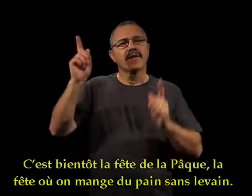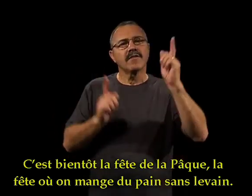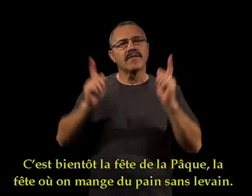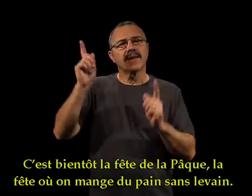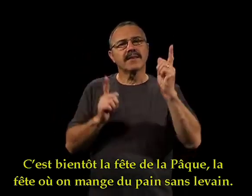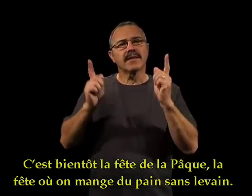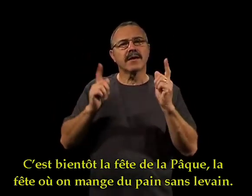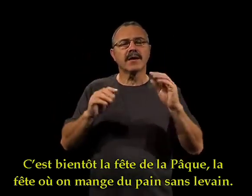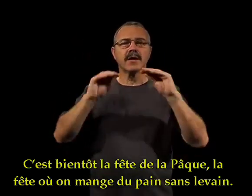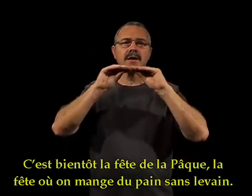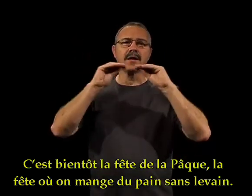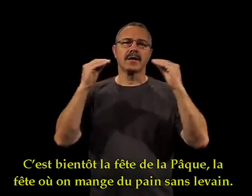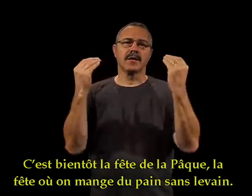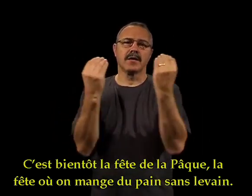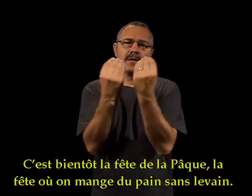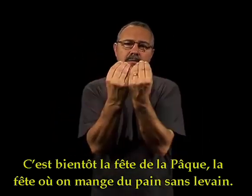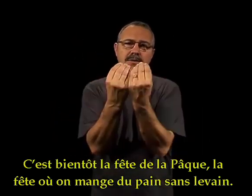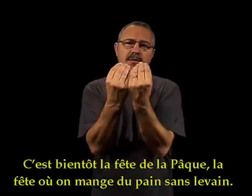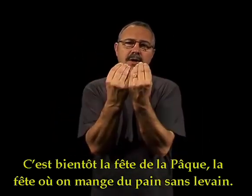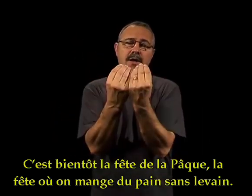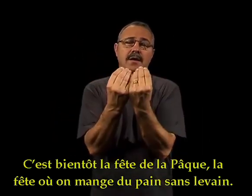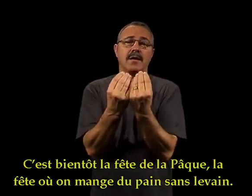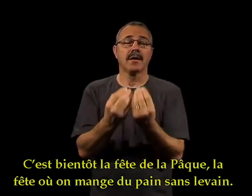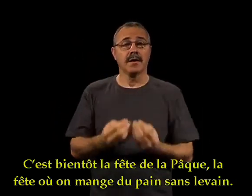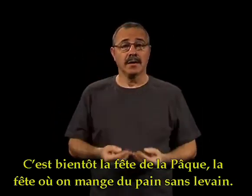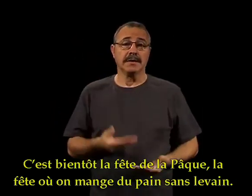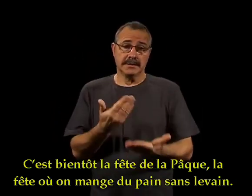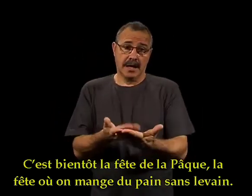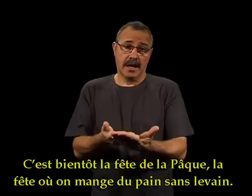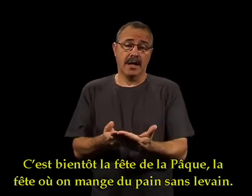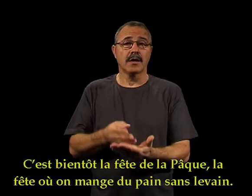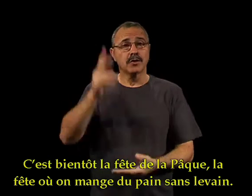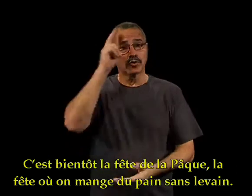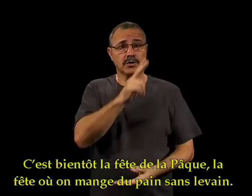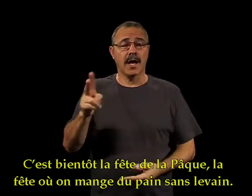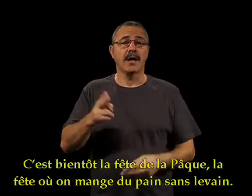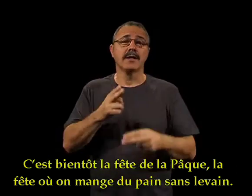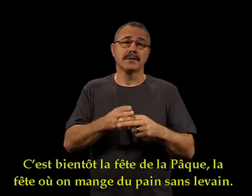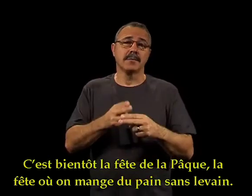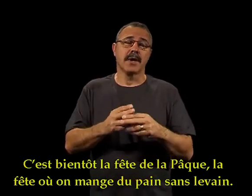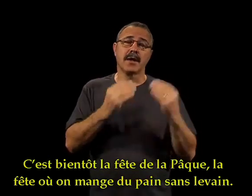C'est bientôt la fête de la Pâque, la fête où on mange du pain sans levain.